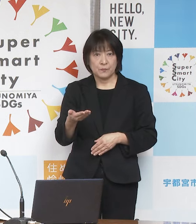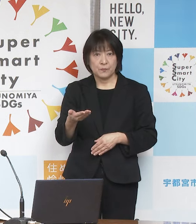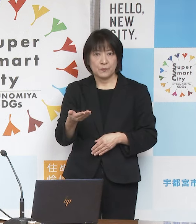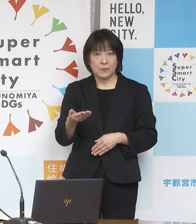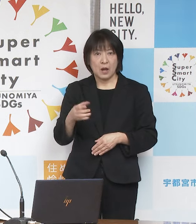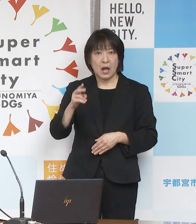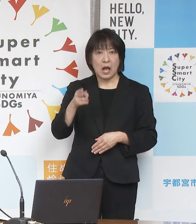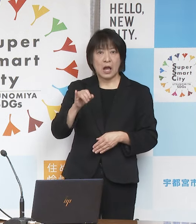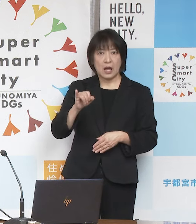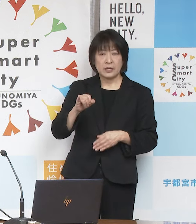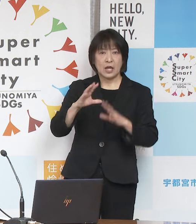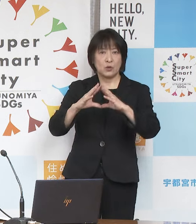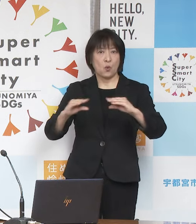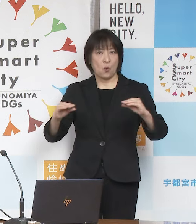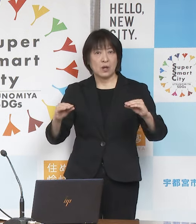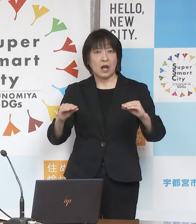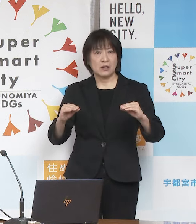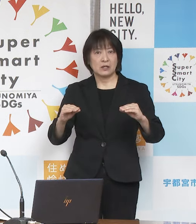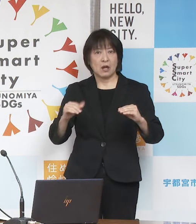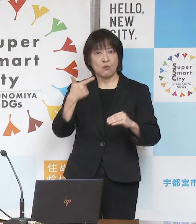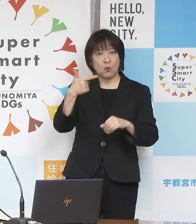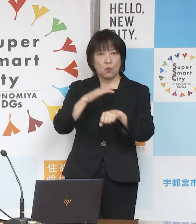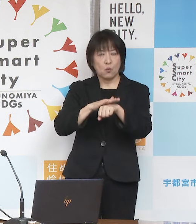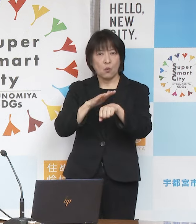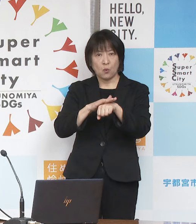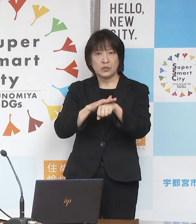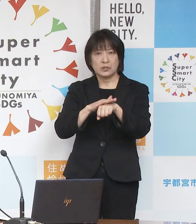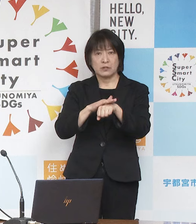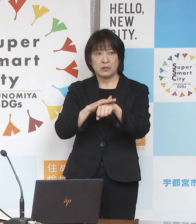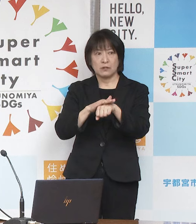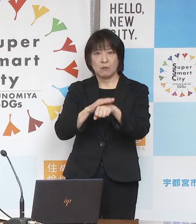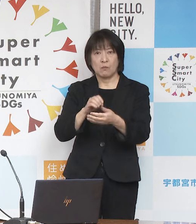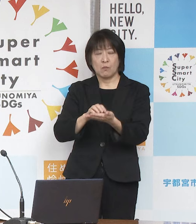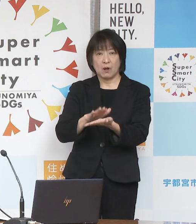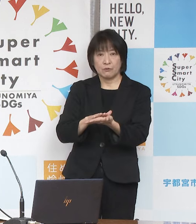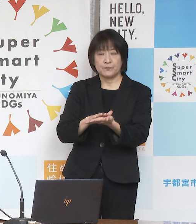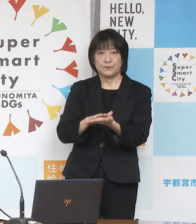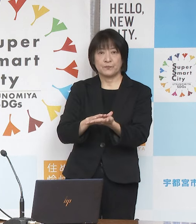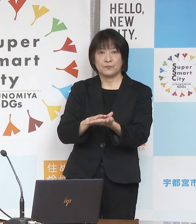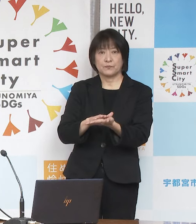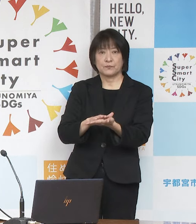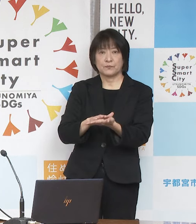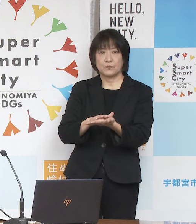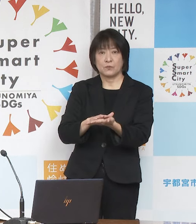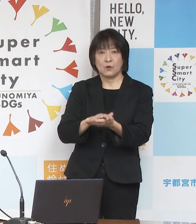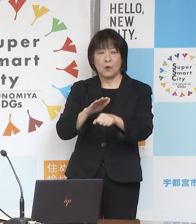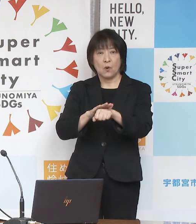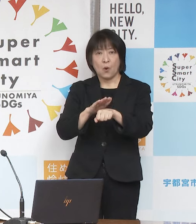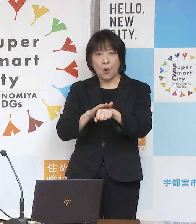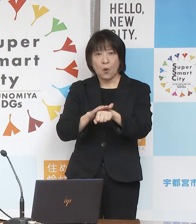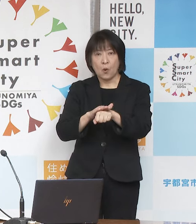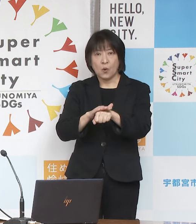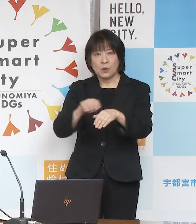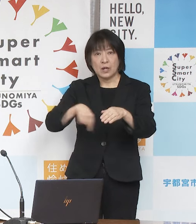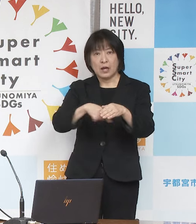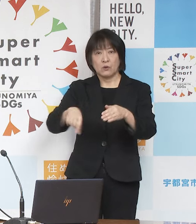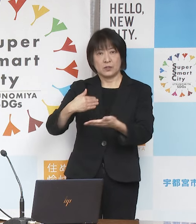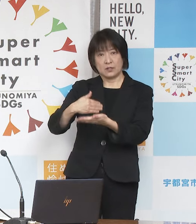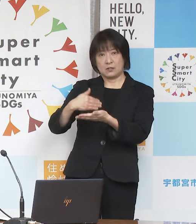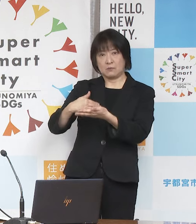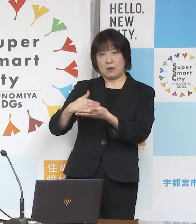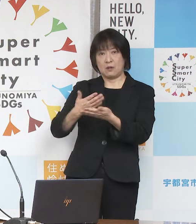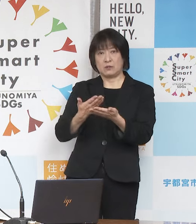俳妖界という含み6方式というのがあるんですけどもこのうん方式をちょっと説明していただき